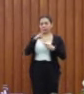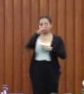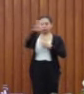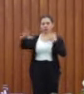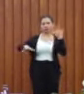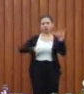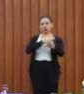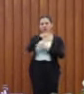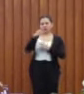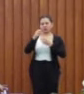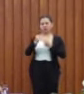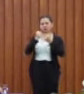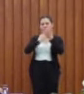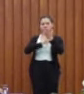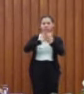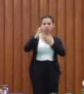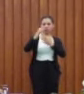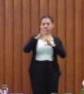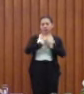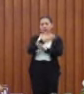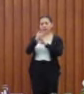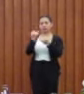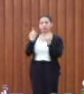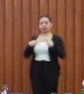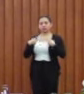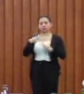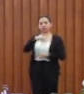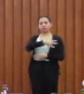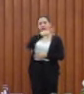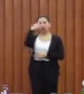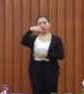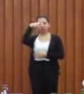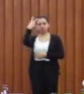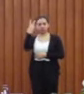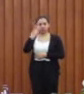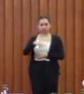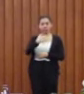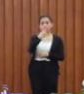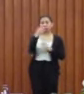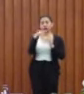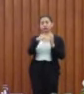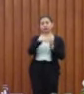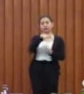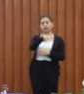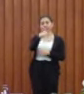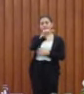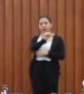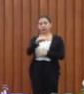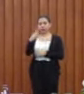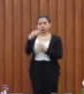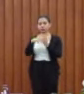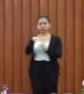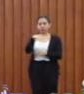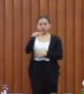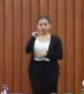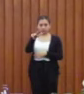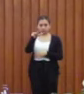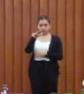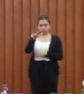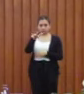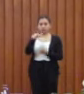Personas LGBTTT en México, saldos del sexenio 2013 y 2018, y al mismo tiempo